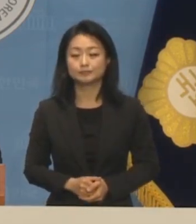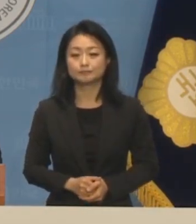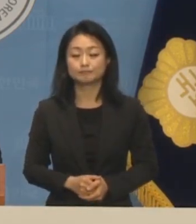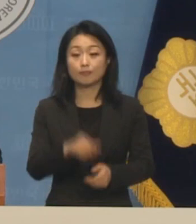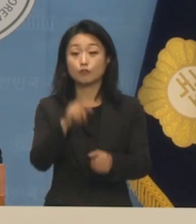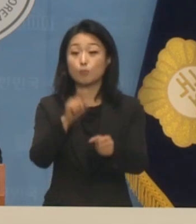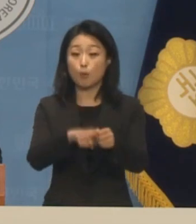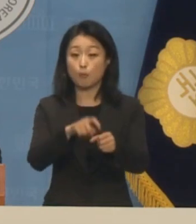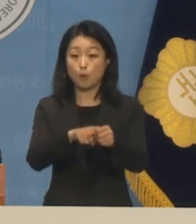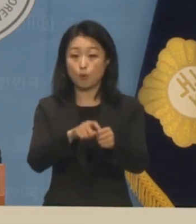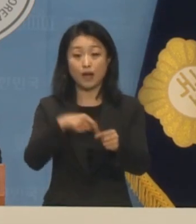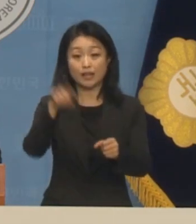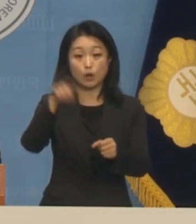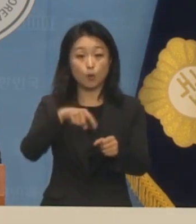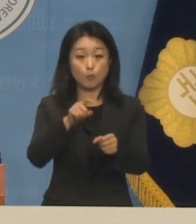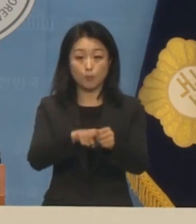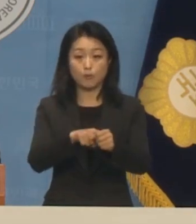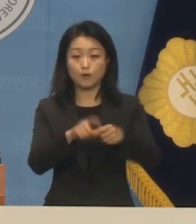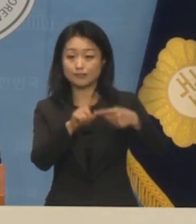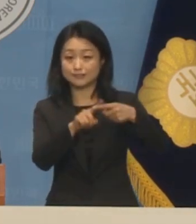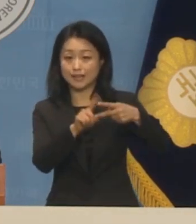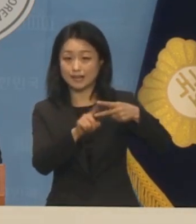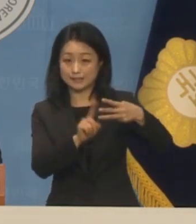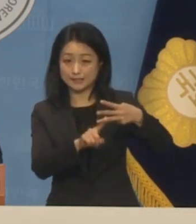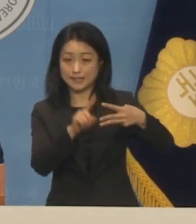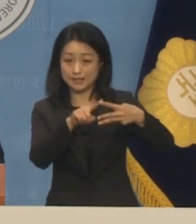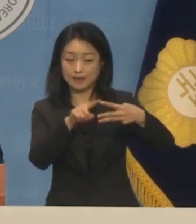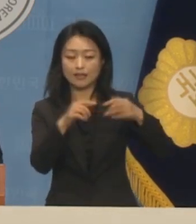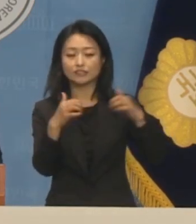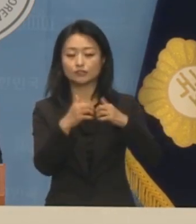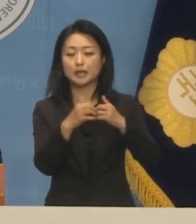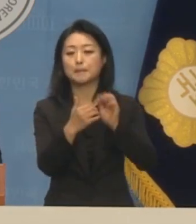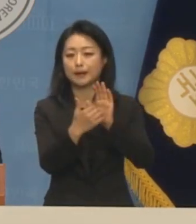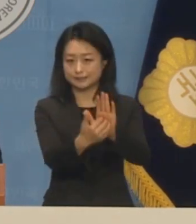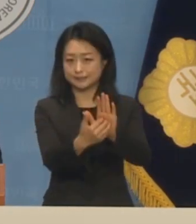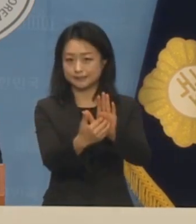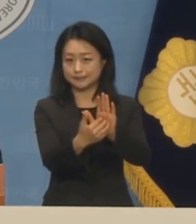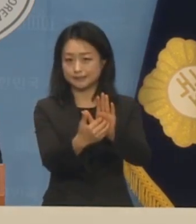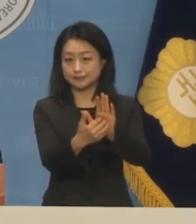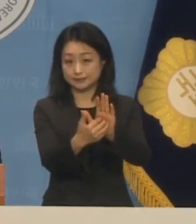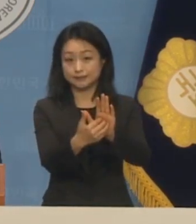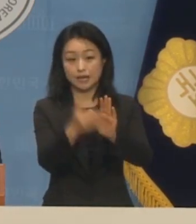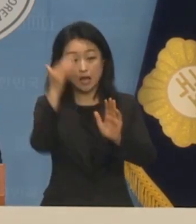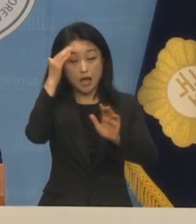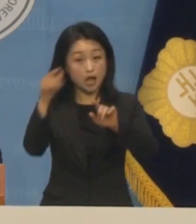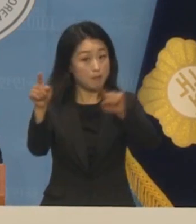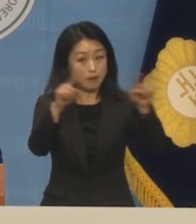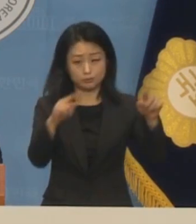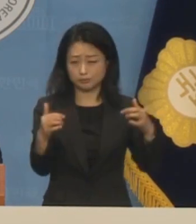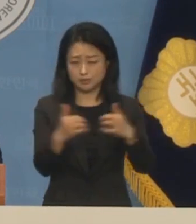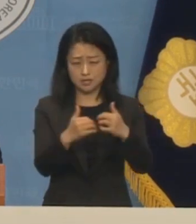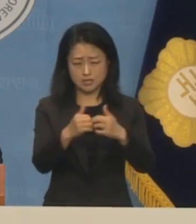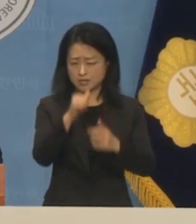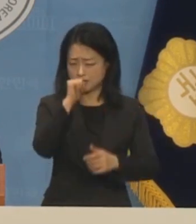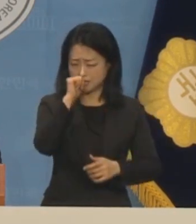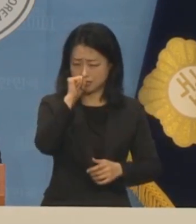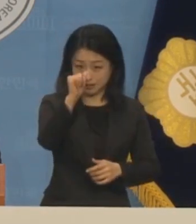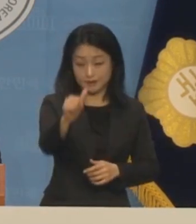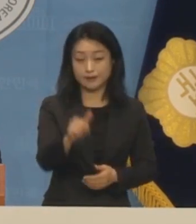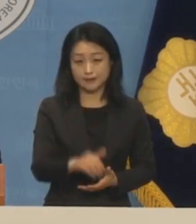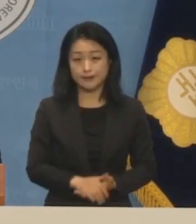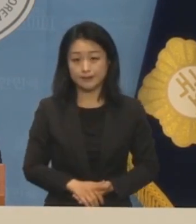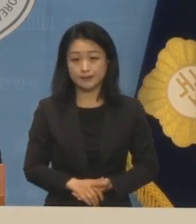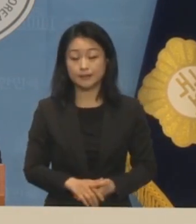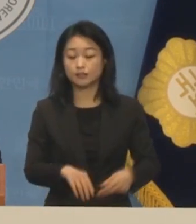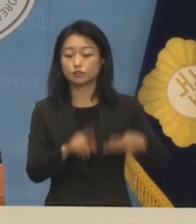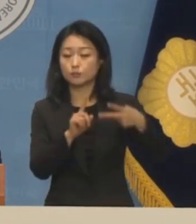목표는 세 가지였습니다. 전쟁 방지, 어떤 경우에도 한반도에서 전쟁은 막아야 된다.